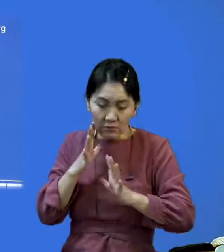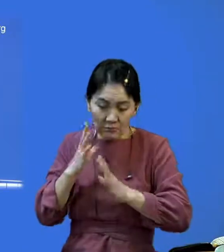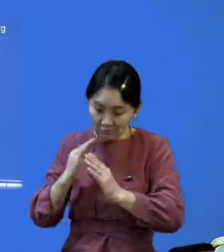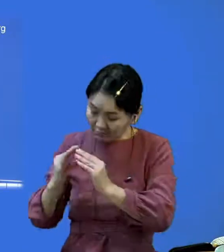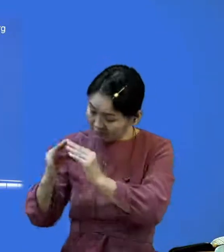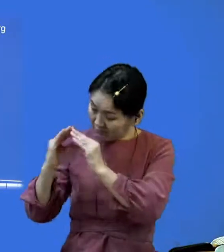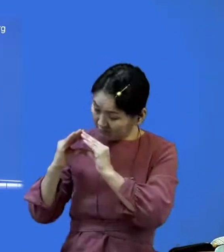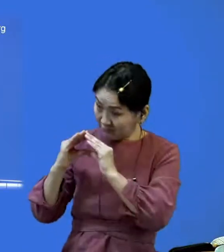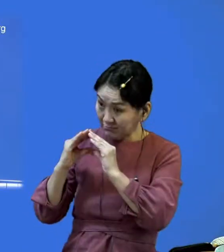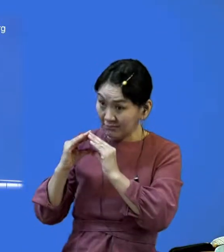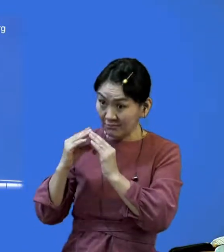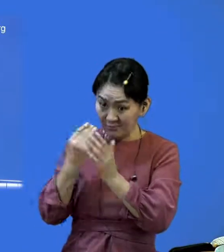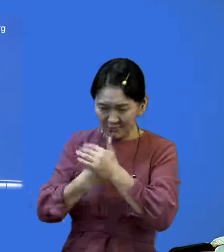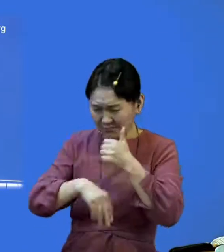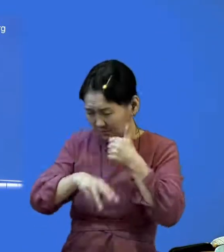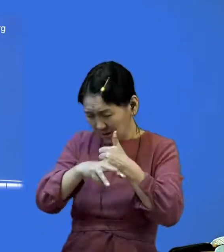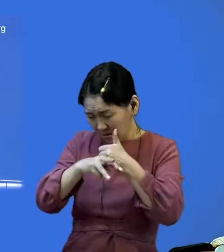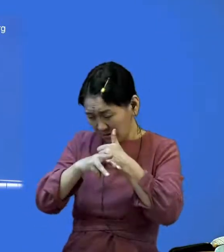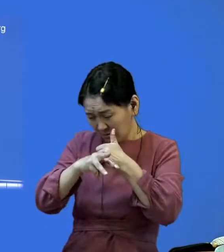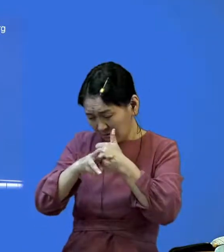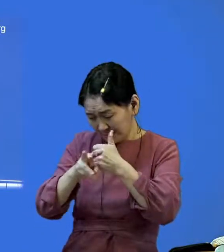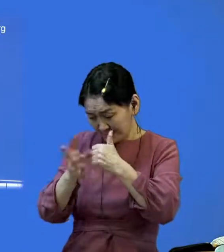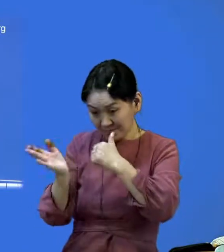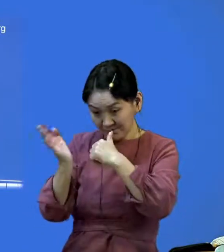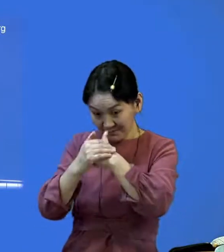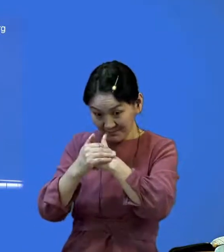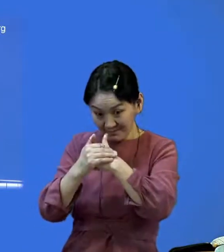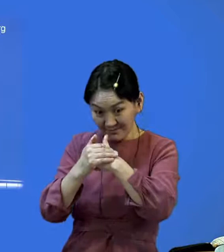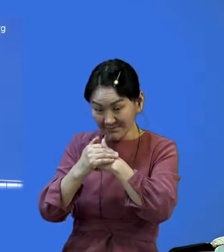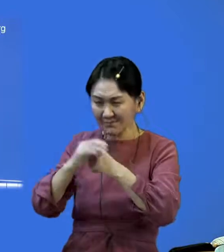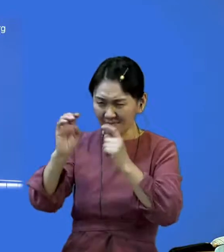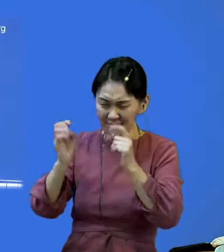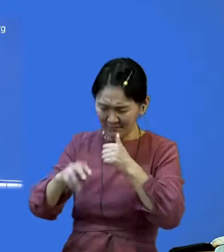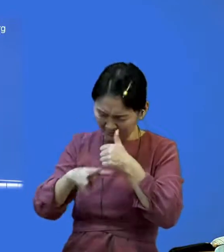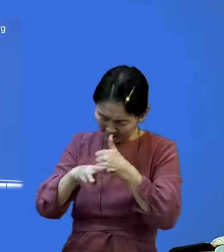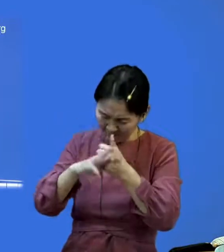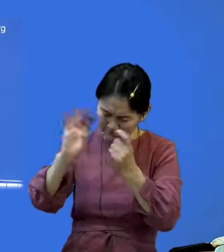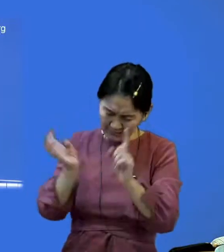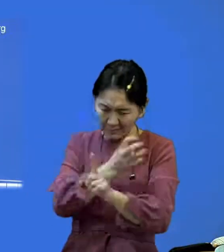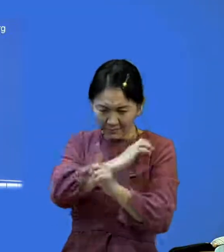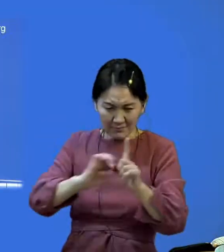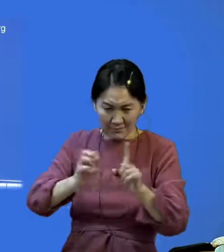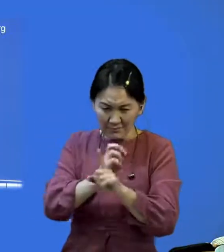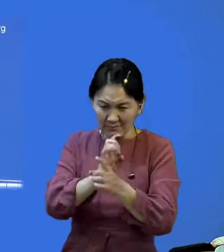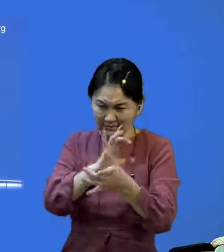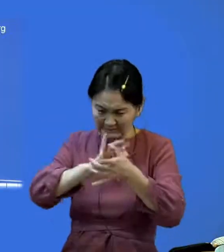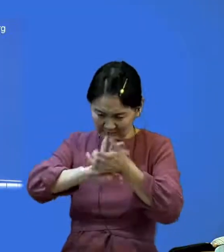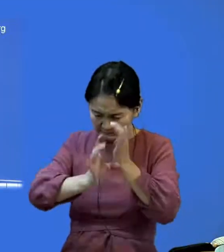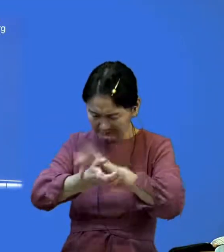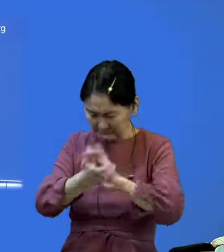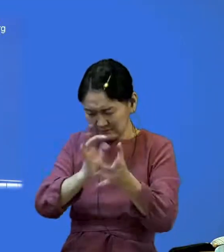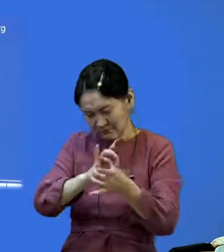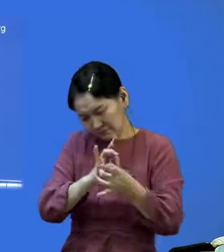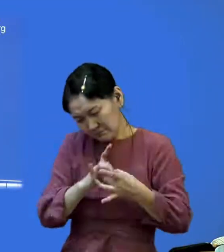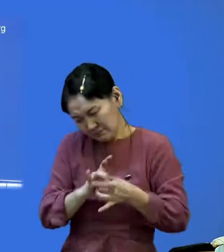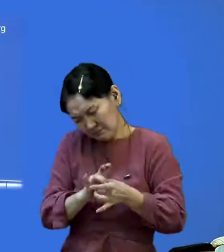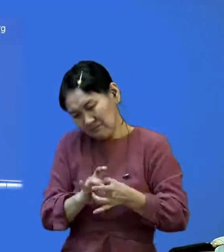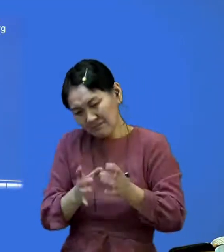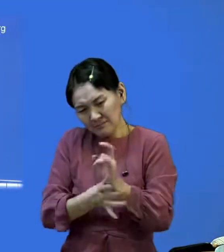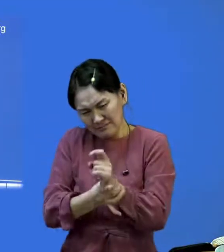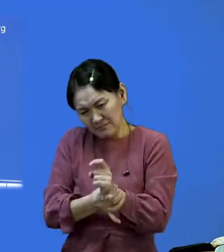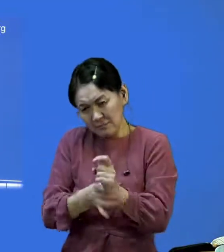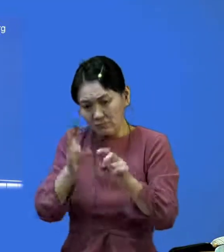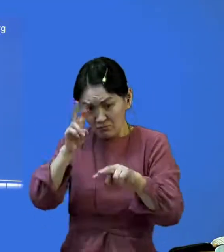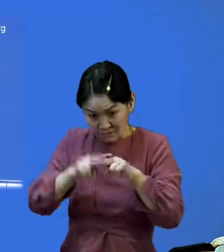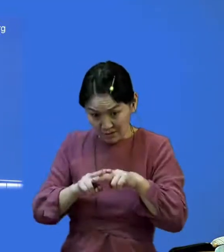Сайн мэдээ өхлөө тарааж байгаад л тийм ээ дашуурдуулаад л гинж зүүгээд л тийм ээ